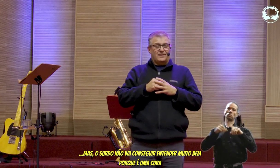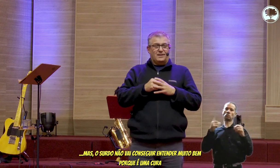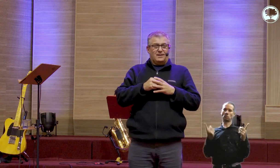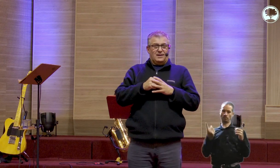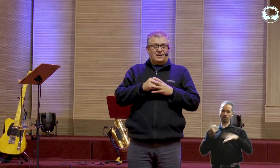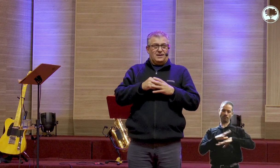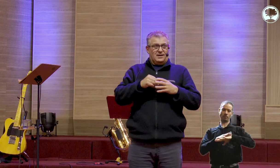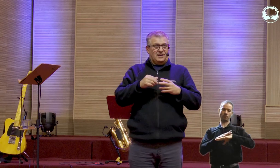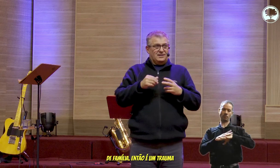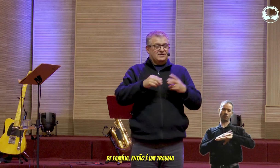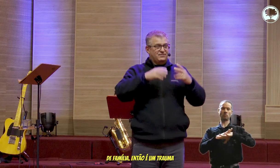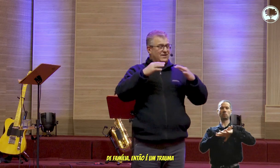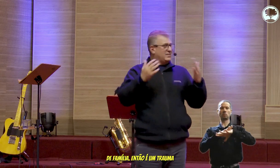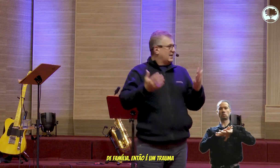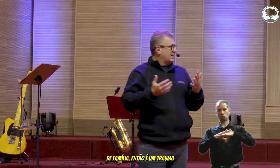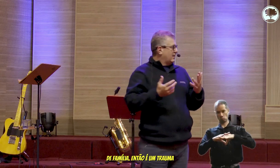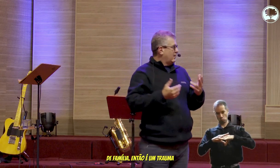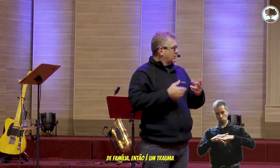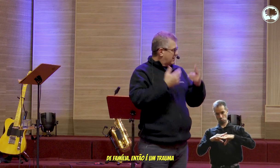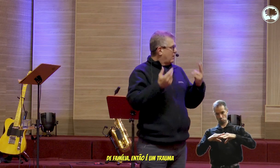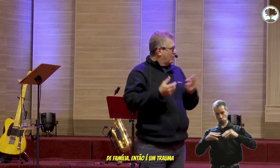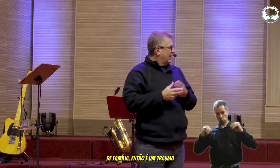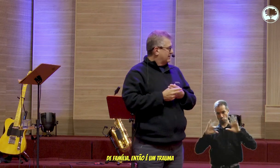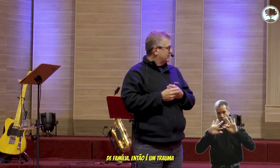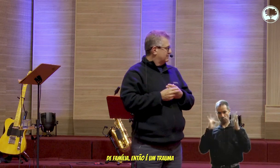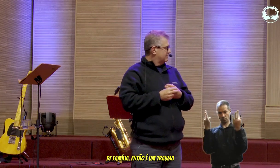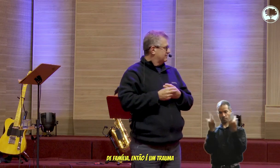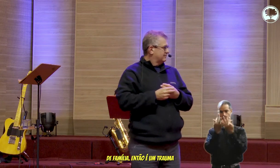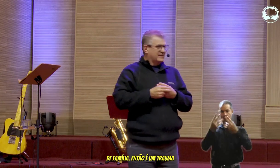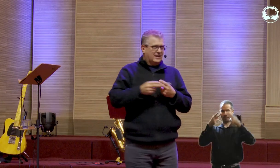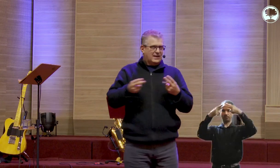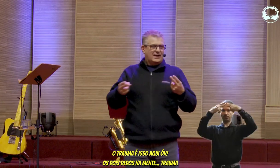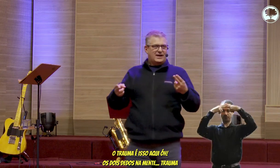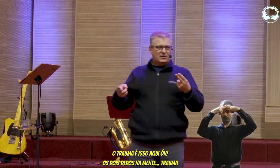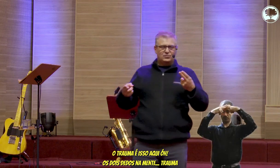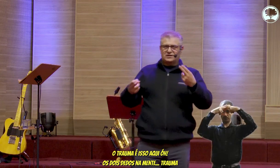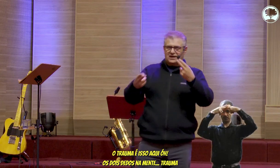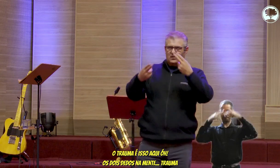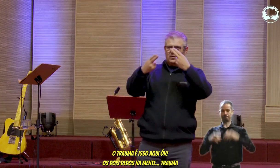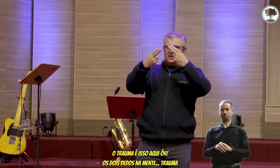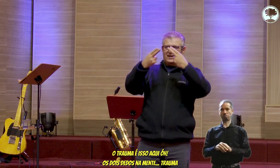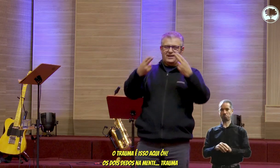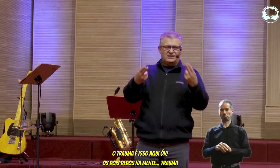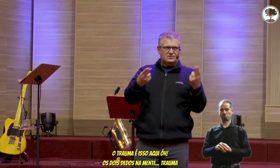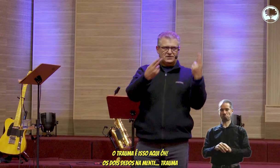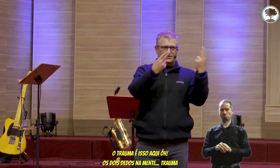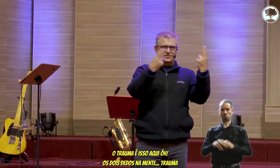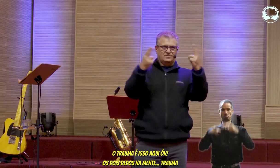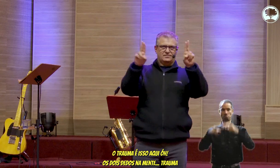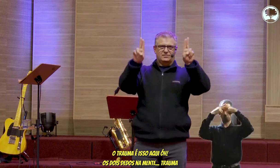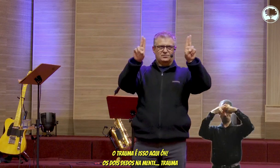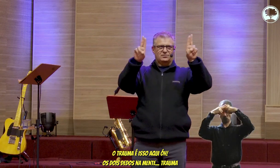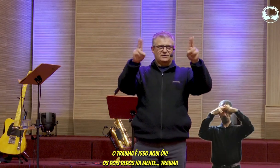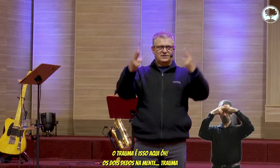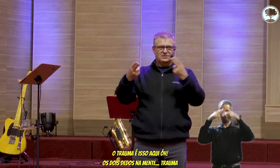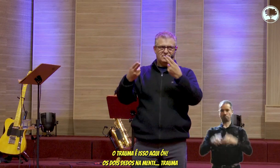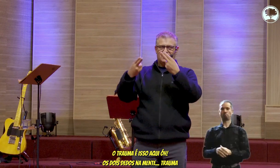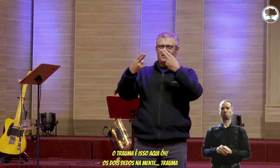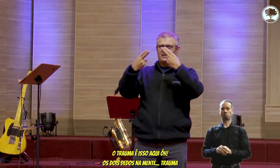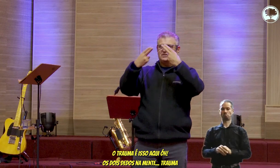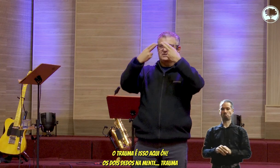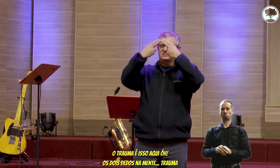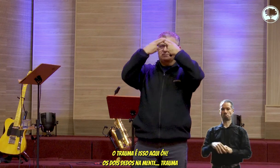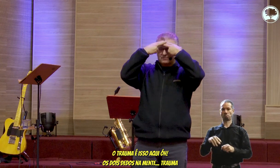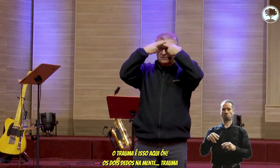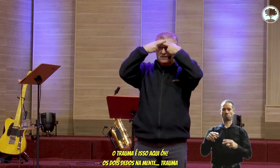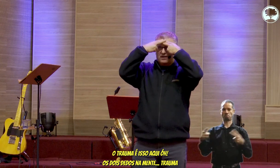de família, então é um trauma. Aí o trauma é isso aqui, os dois dedos, ó,